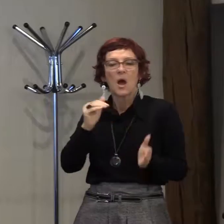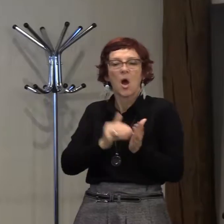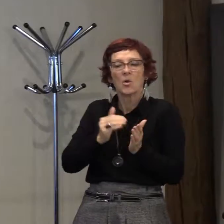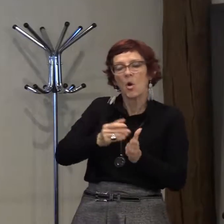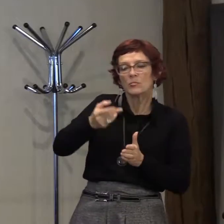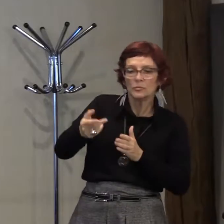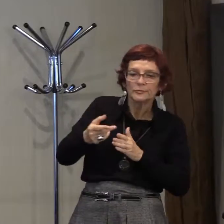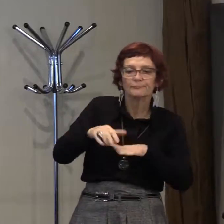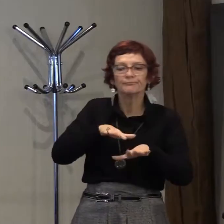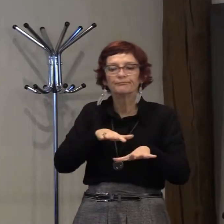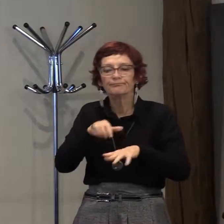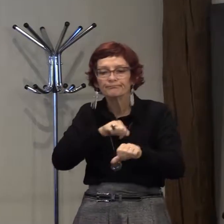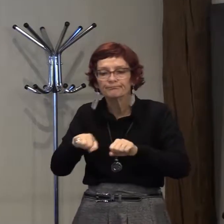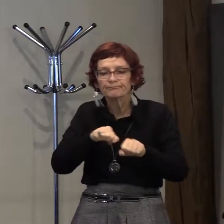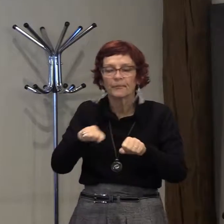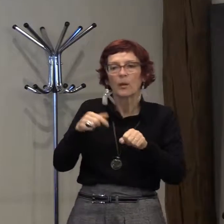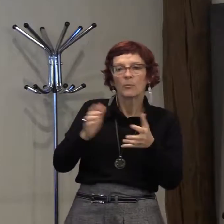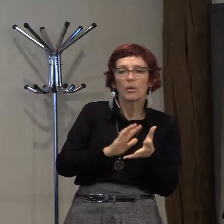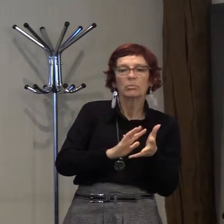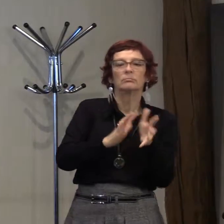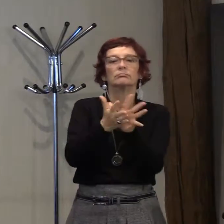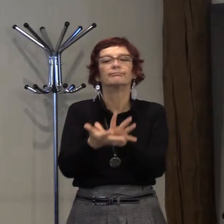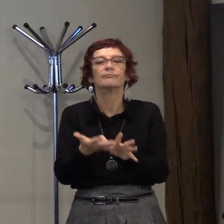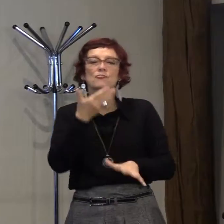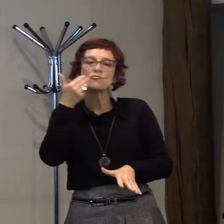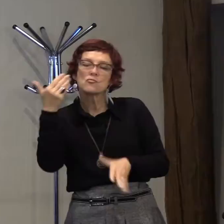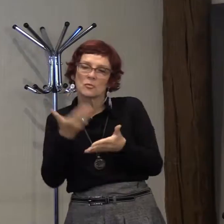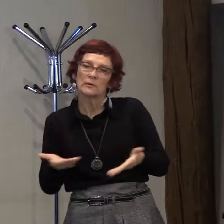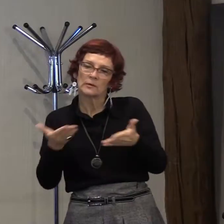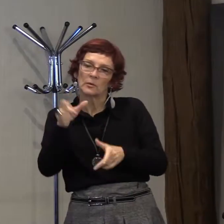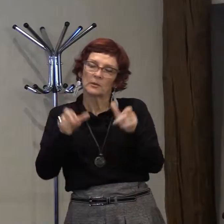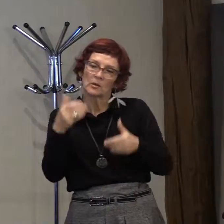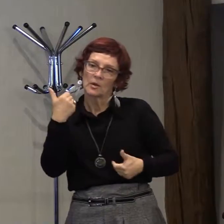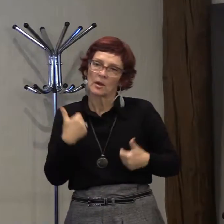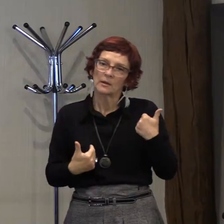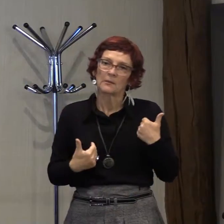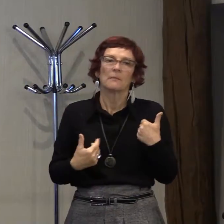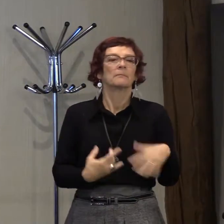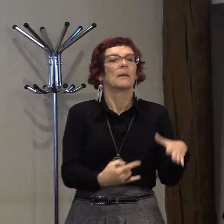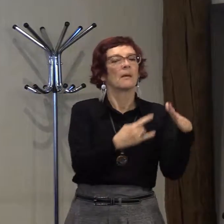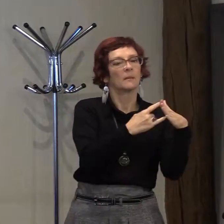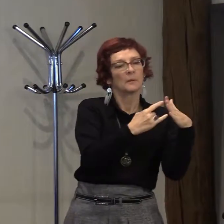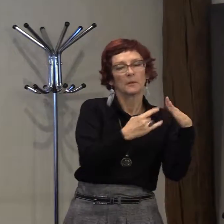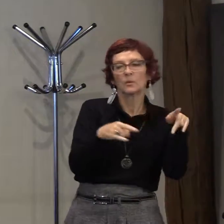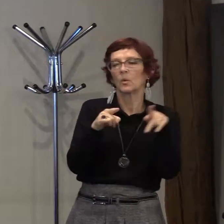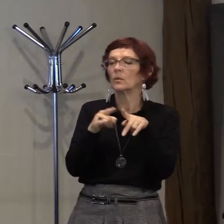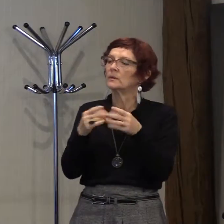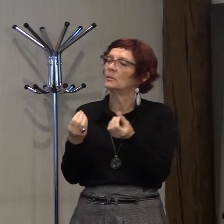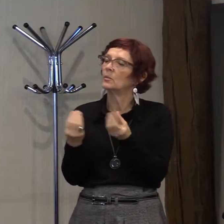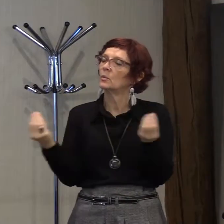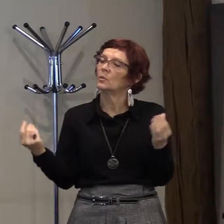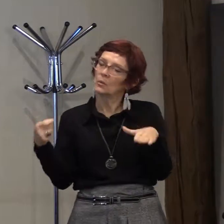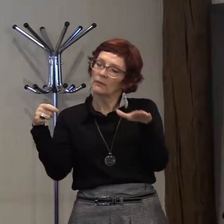personnes handicapées. Au travers de la Maison départementale des personnes handicapées et du financement de nombreuses aides, le